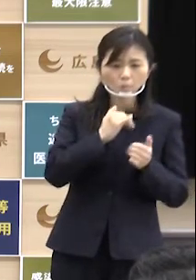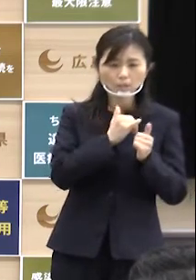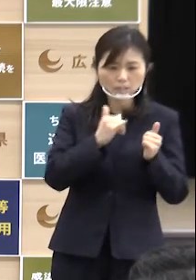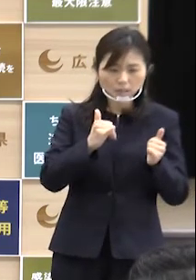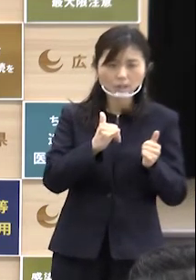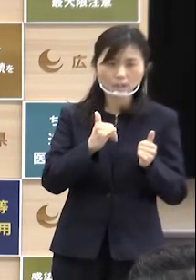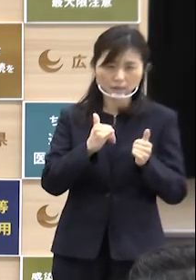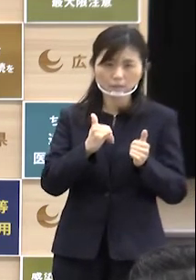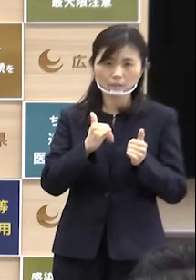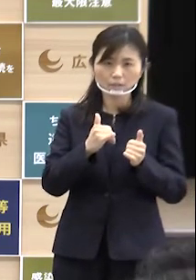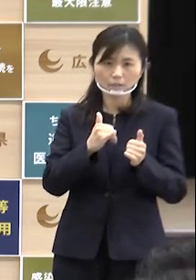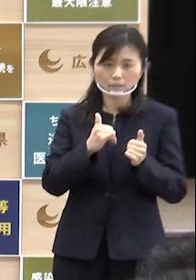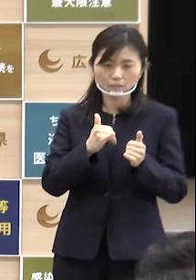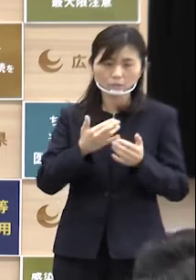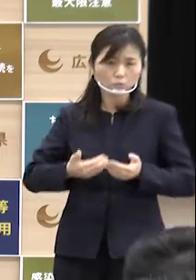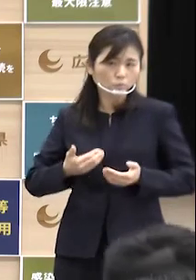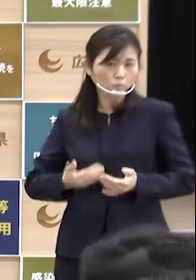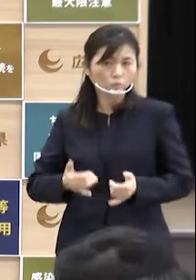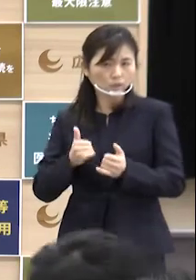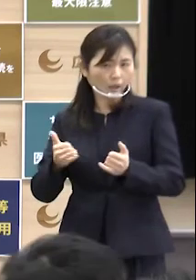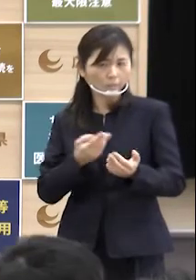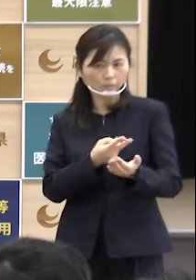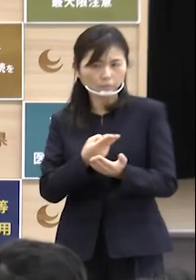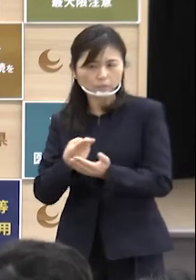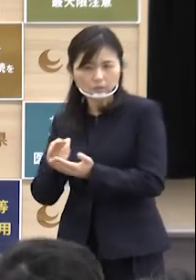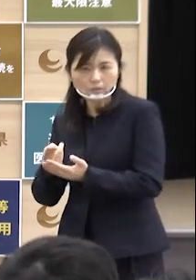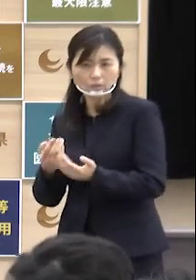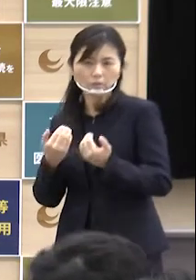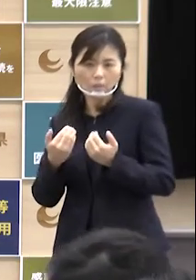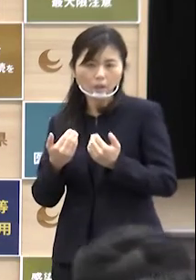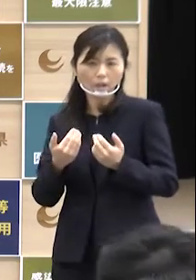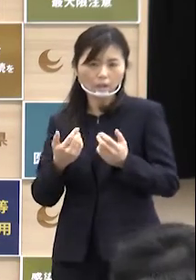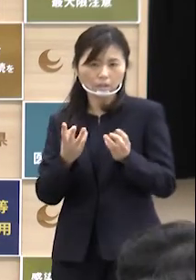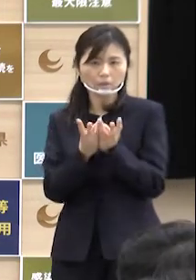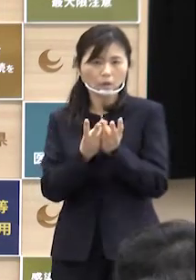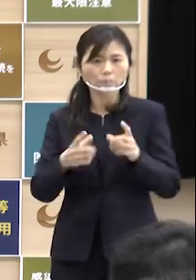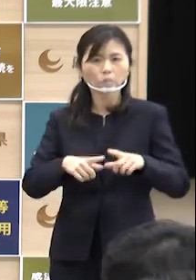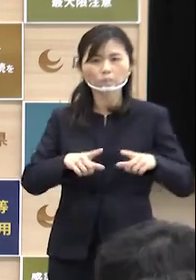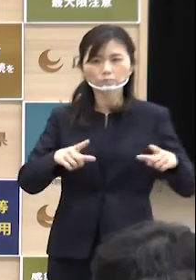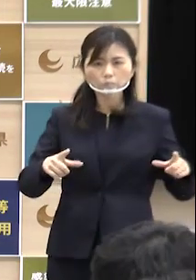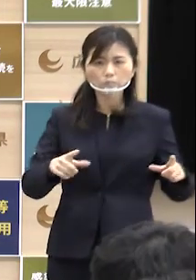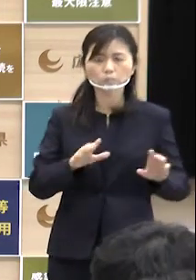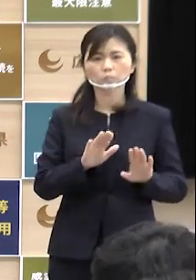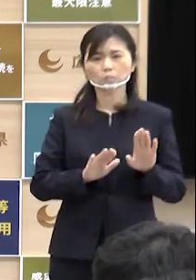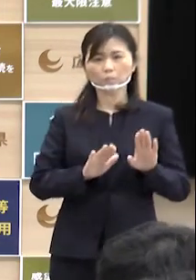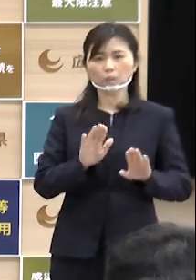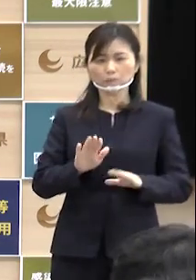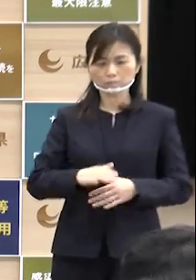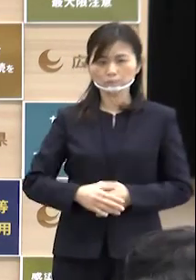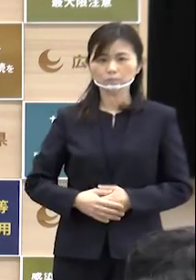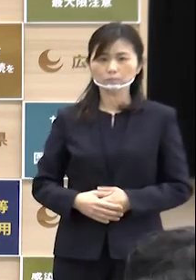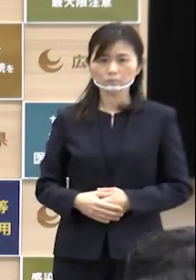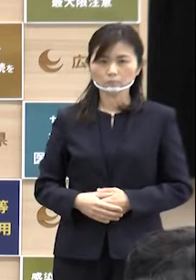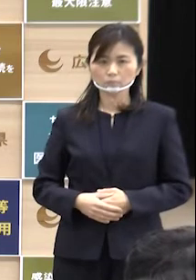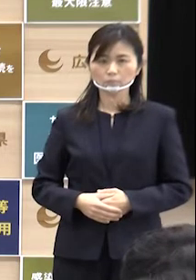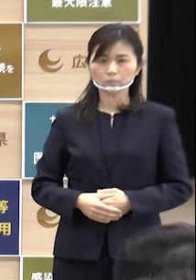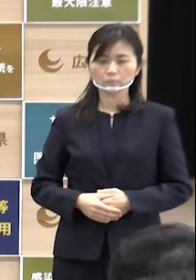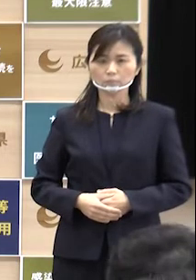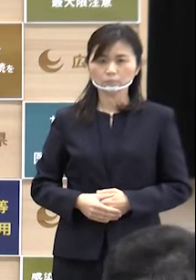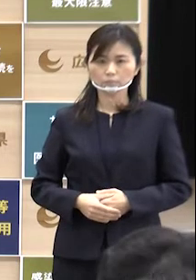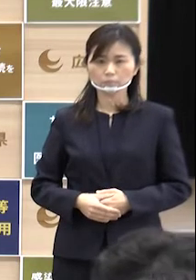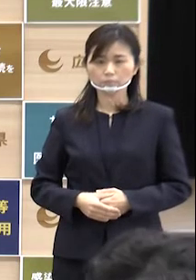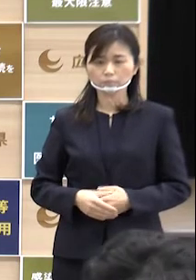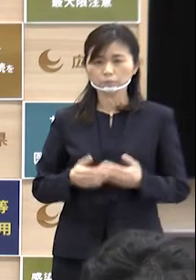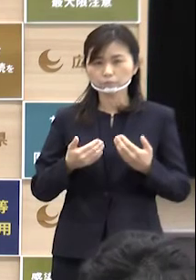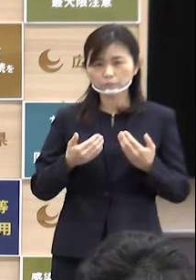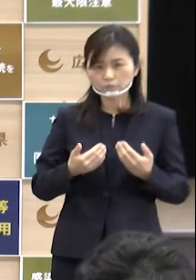方、それから重症となる方が増加をしているといった状況もございます。重症化